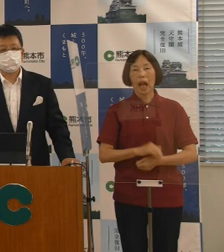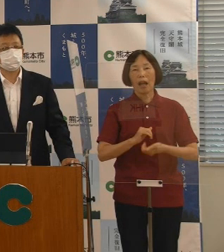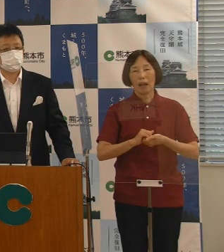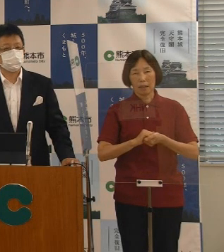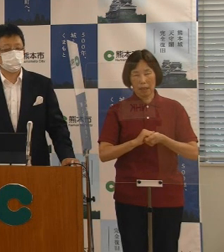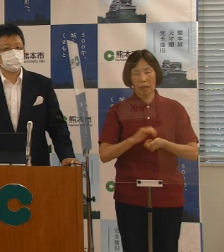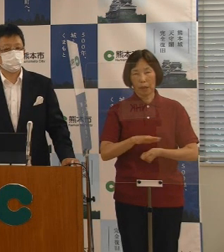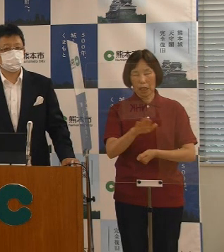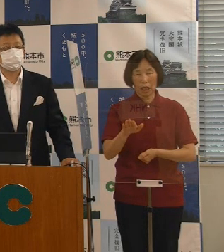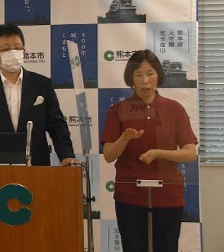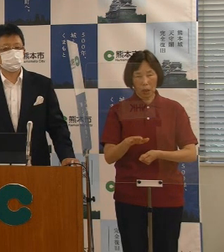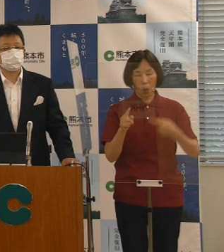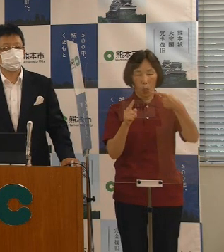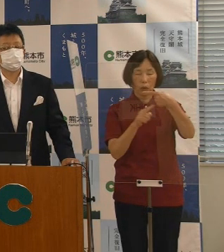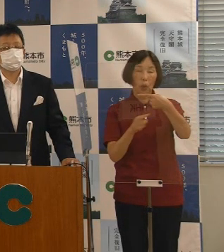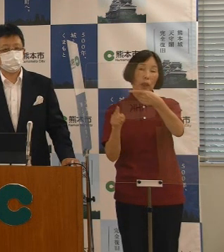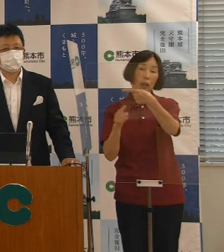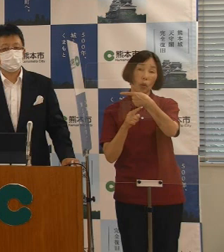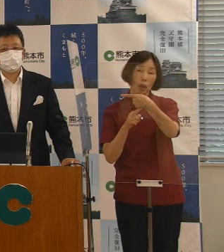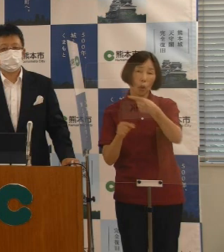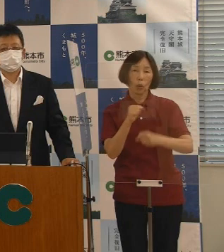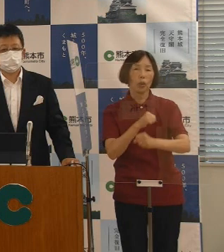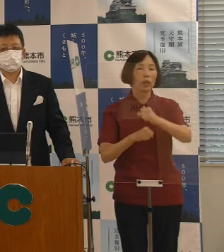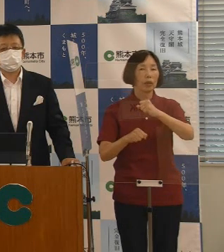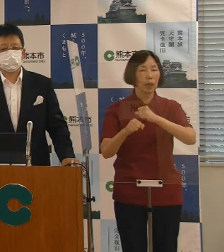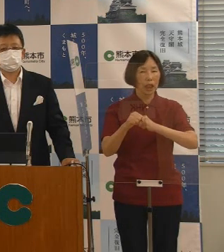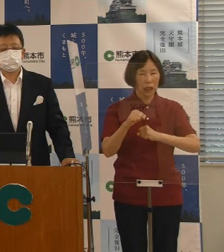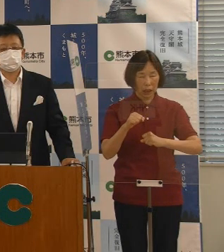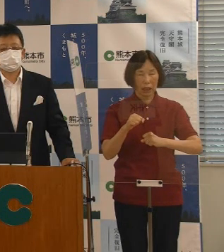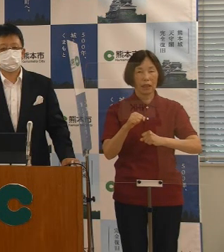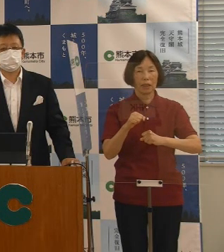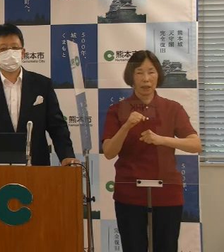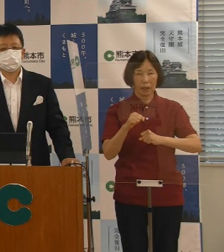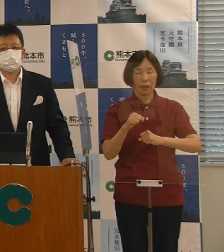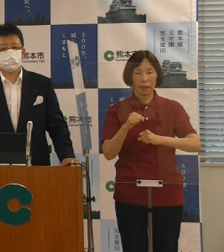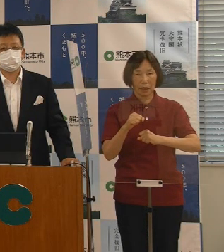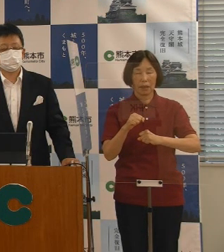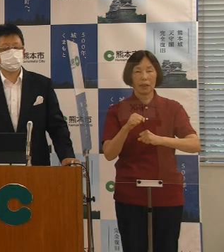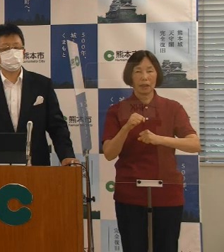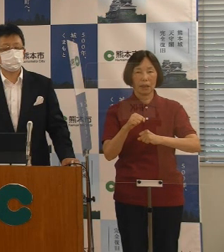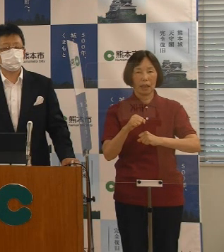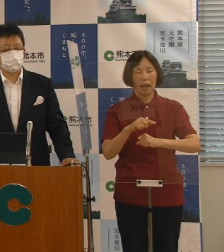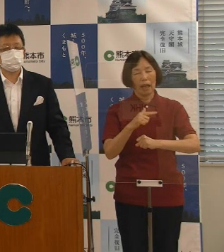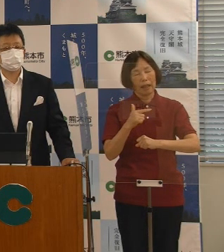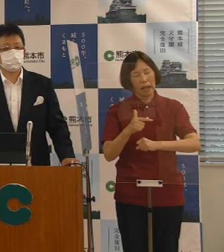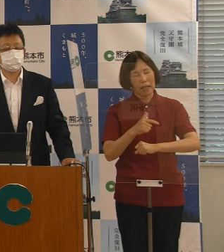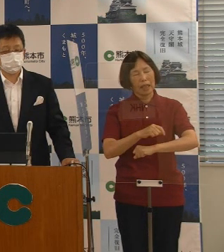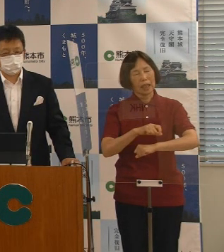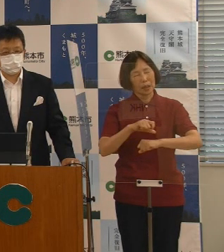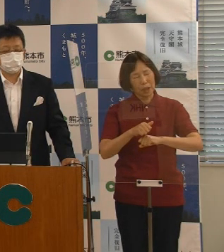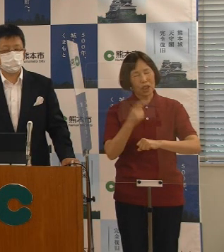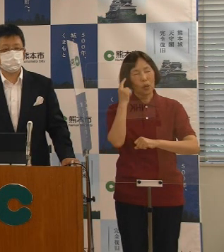さん方のですねお一人お一人の取り組みにですね、また大変厳しい状況で